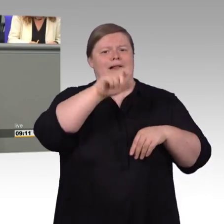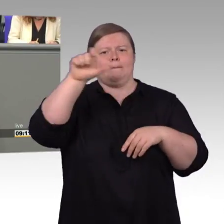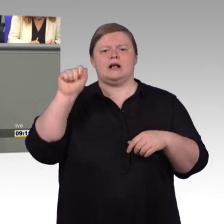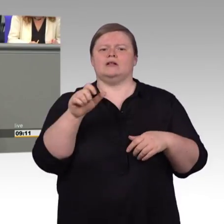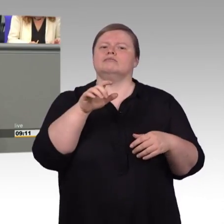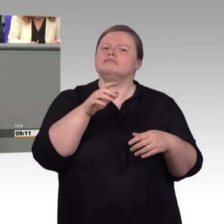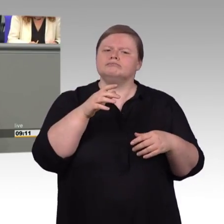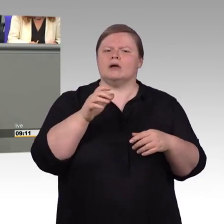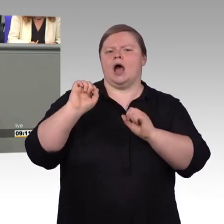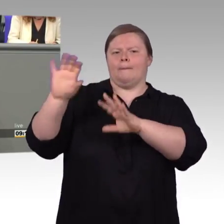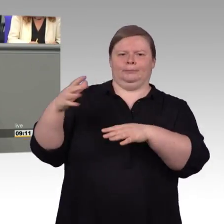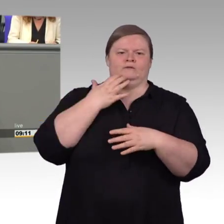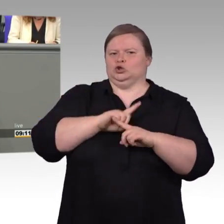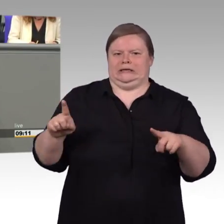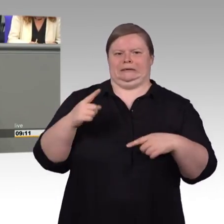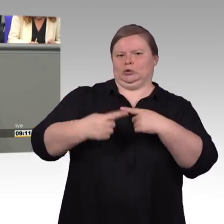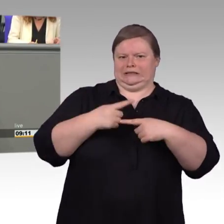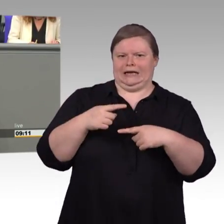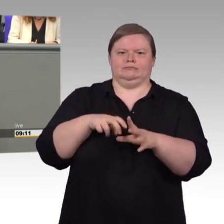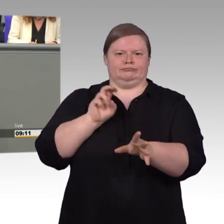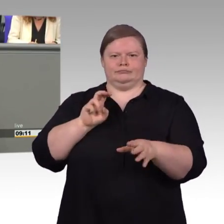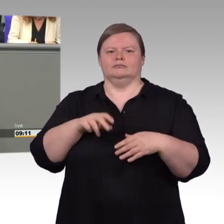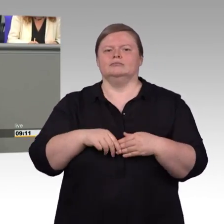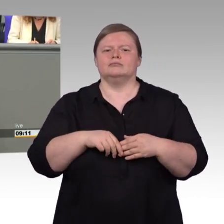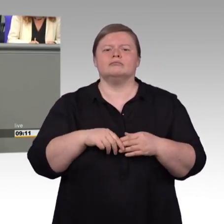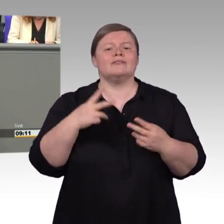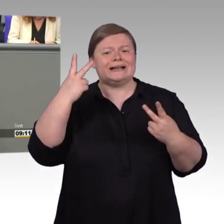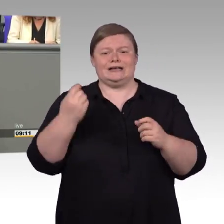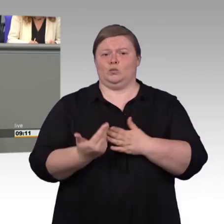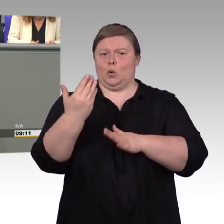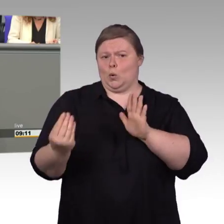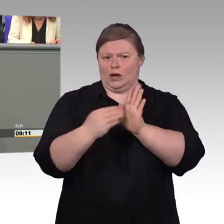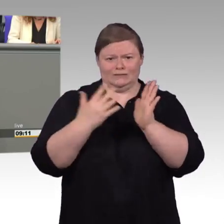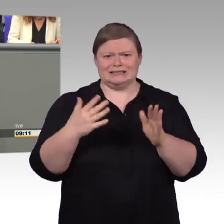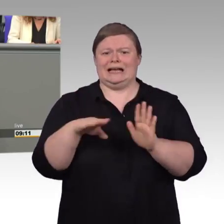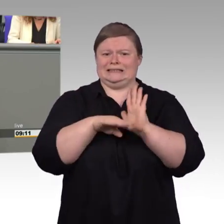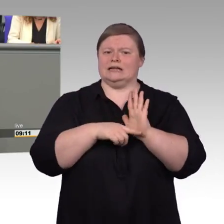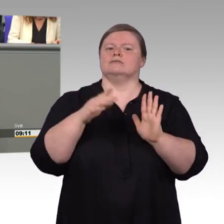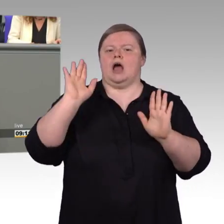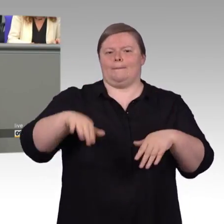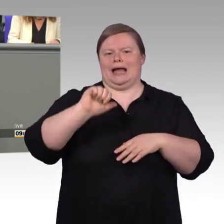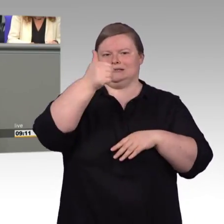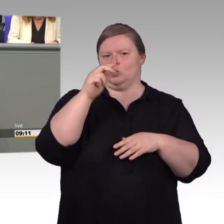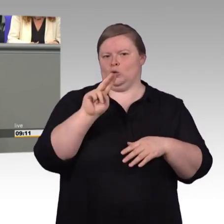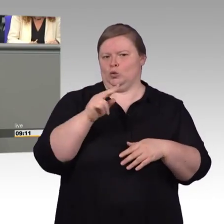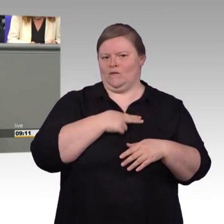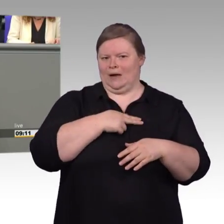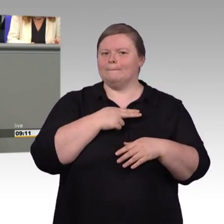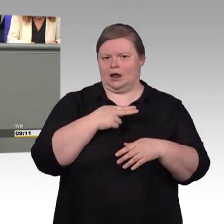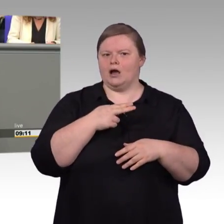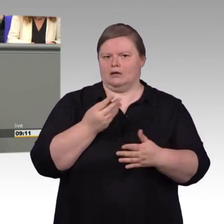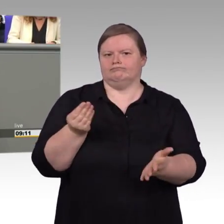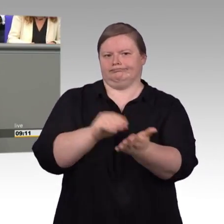hat auch schon angekündigt und gesagt, dass sie insbesondere für die betrogenen Autokäufer auf Basis unseres Gesetzes, also sie